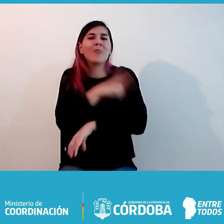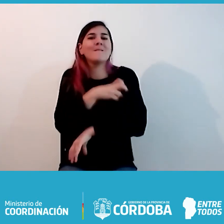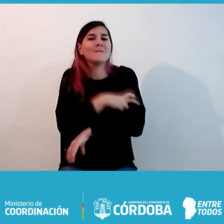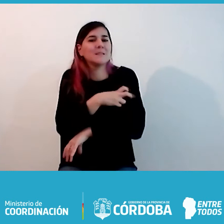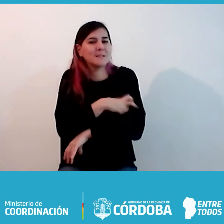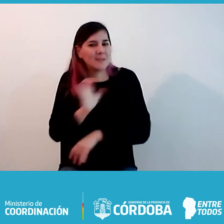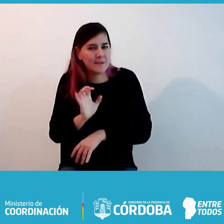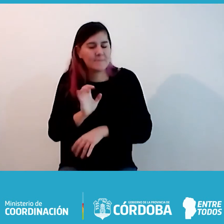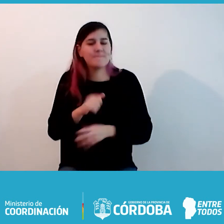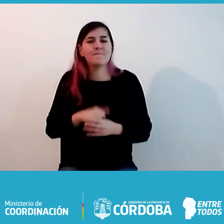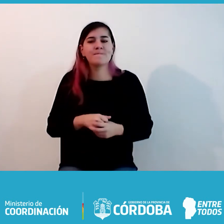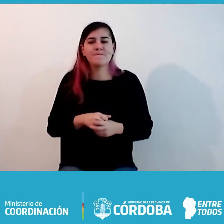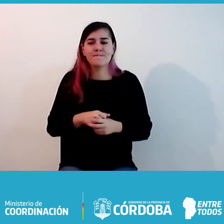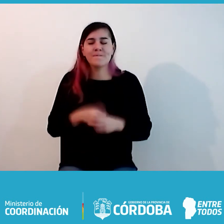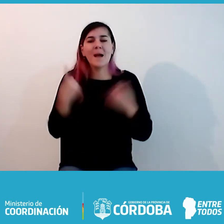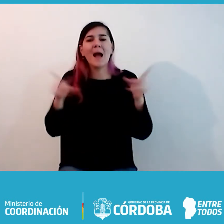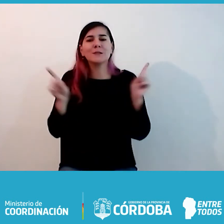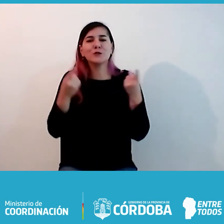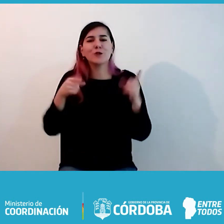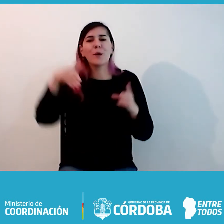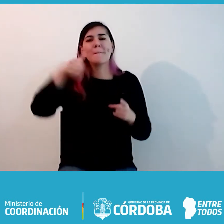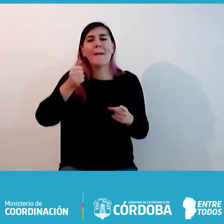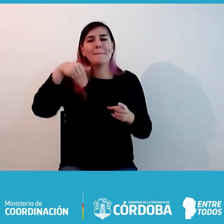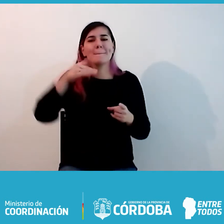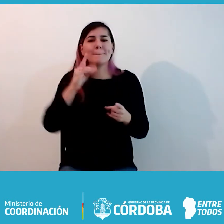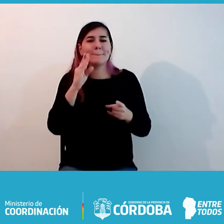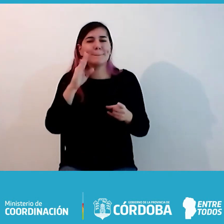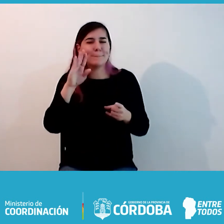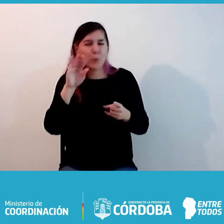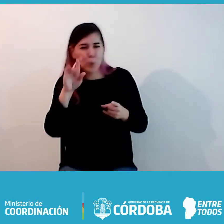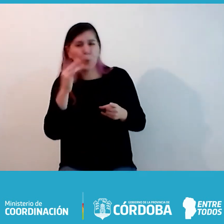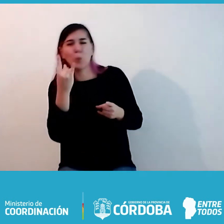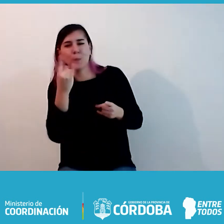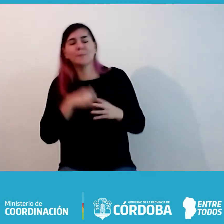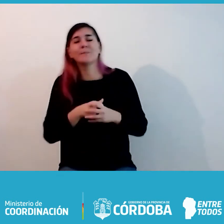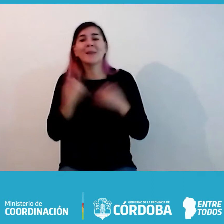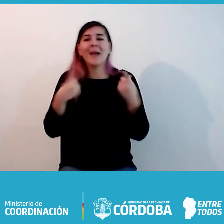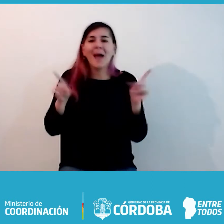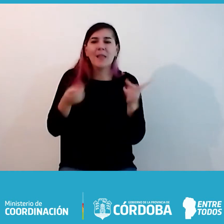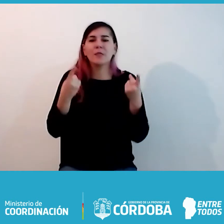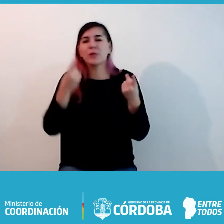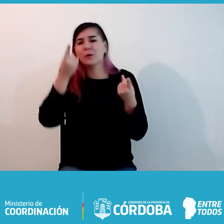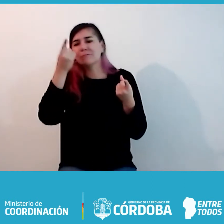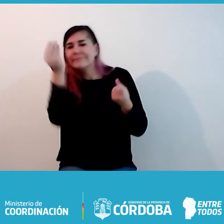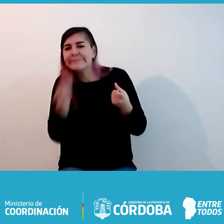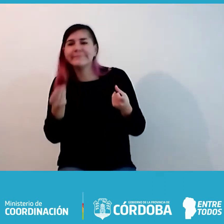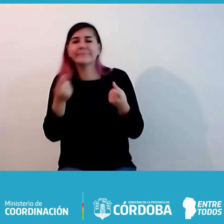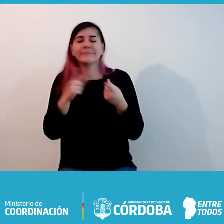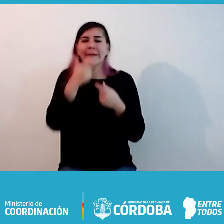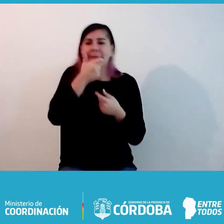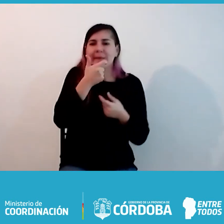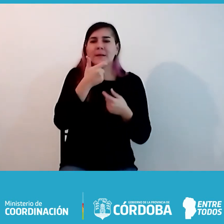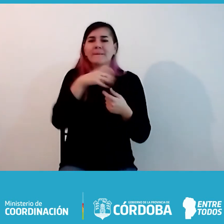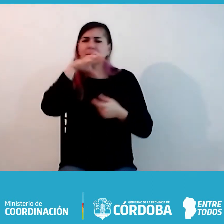dice. Cita canción de Mambrú. Llevando el canto y la caricatura, la risa y la resistencia,